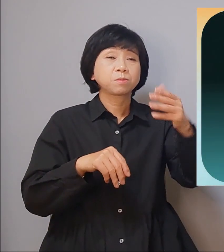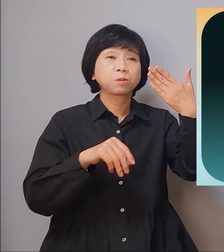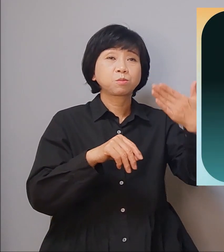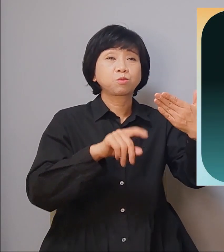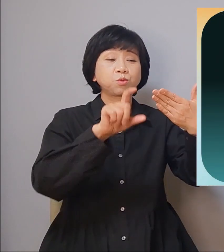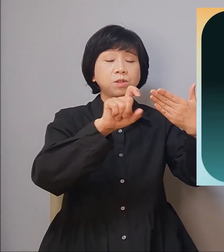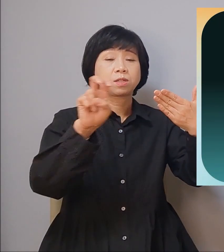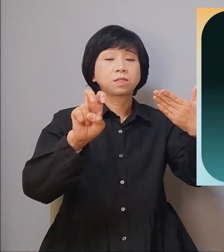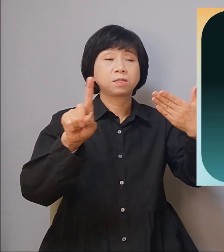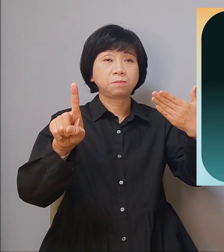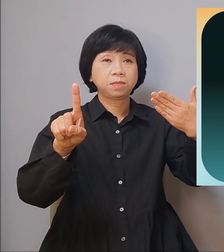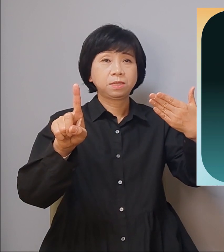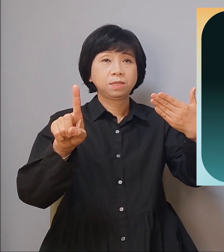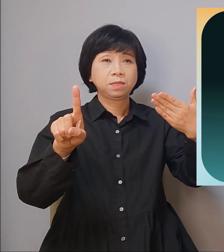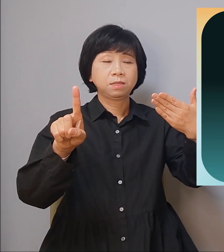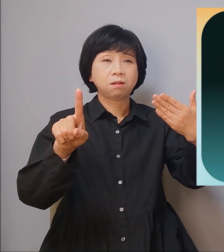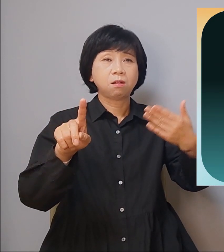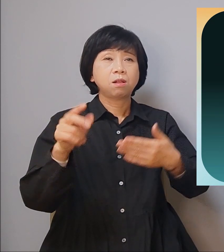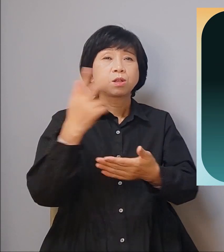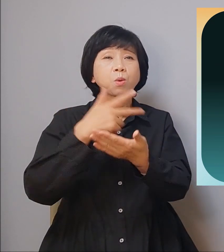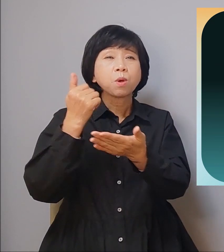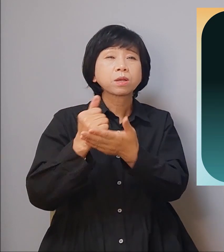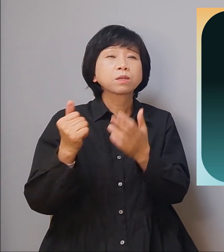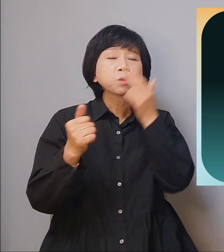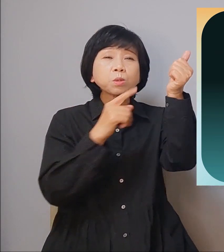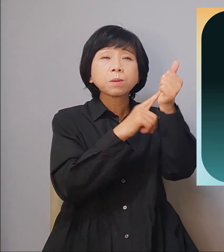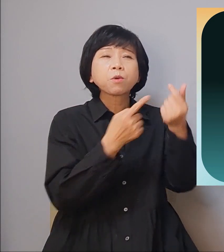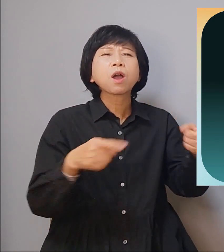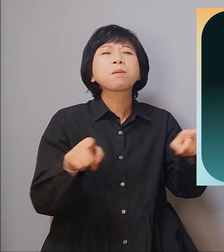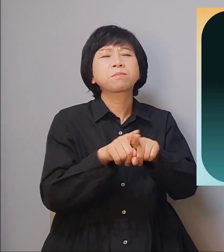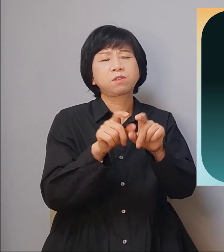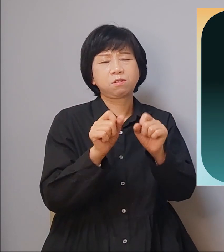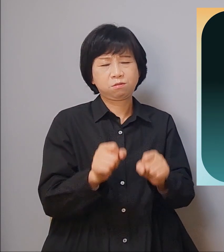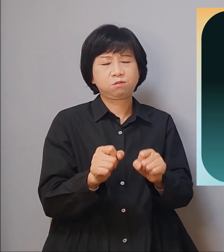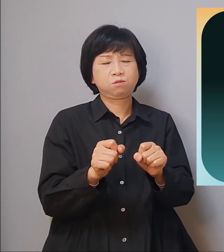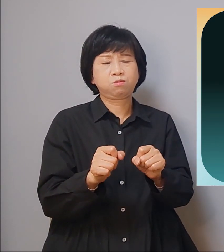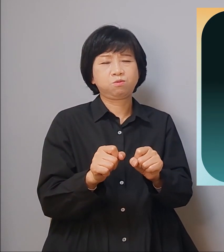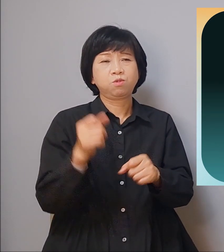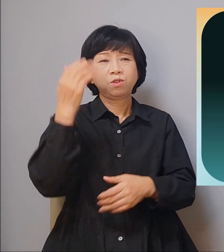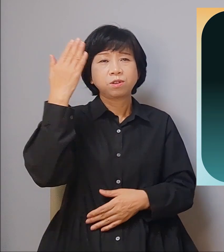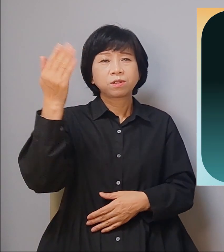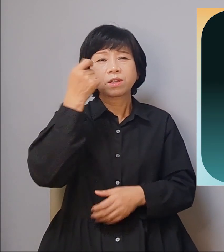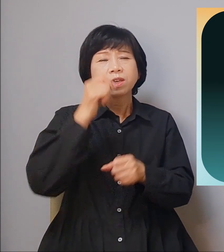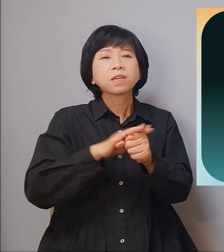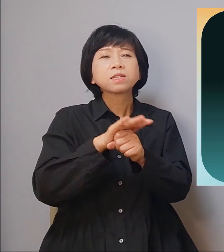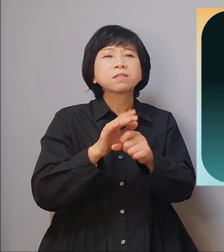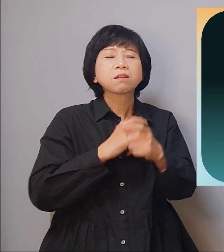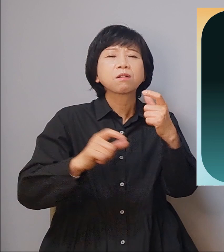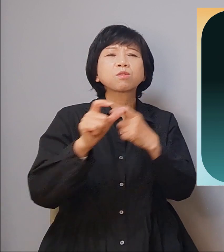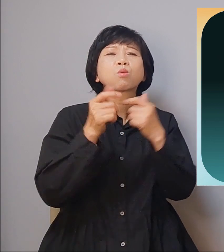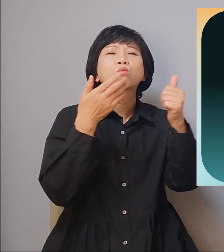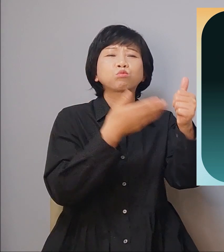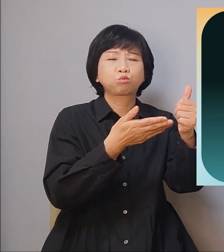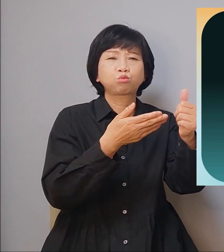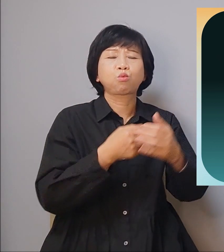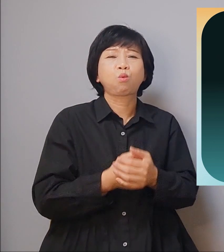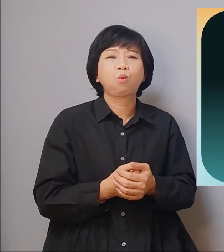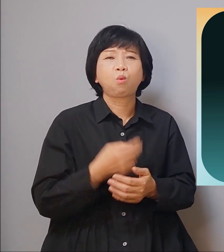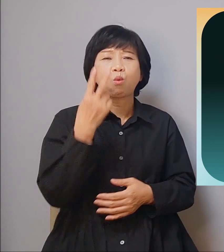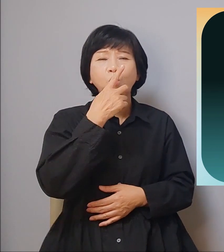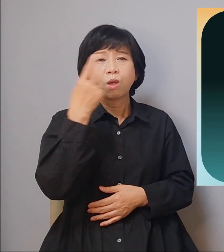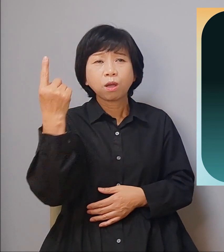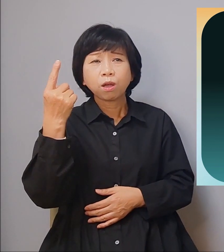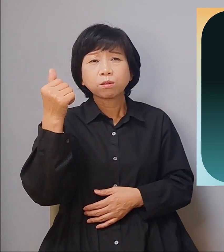21절 말씀에 다시 한번 보면요, 여호와께서 요셉과 함께 하시고 그에게 인자를 더하사 간수장에게